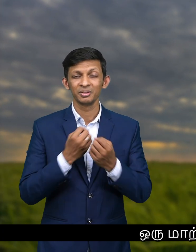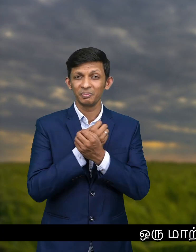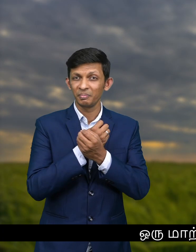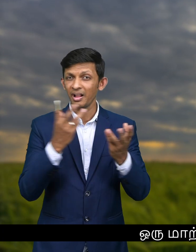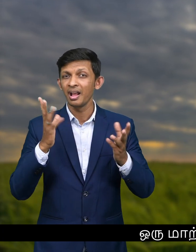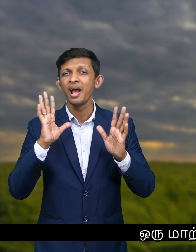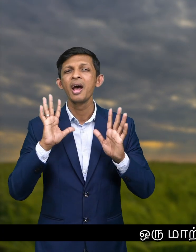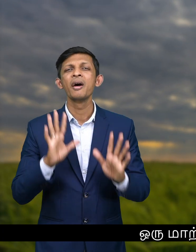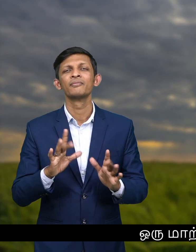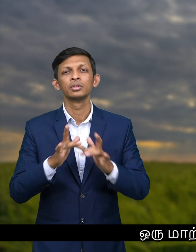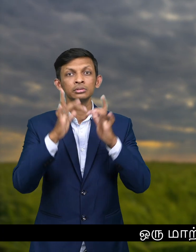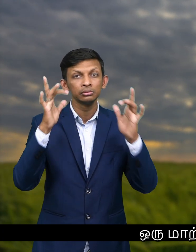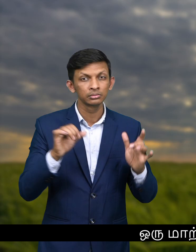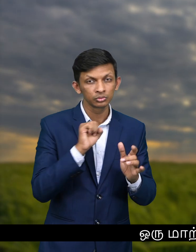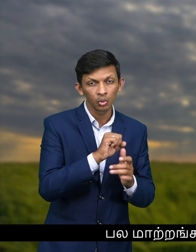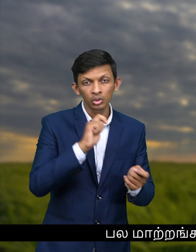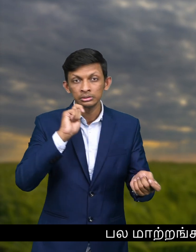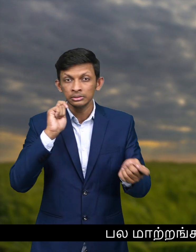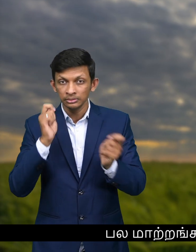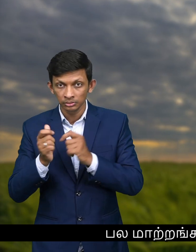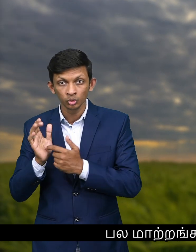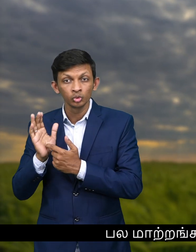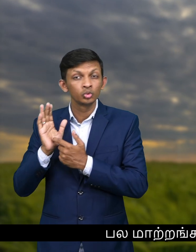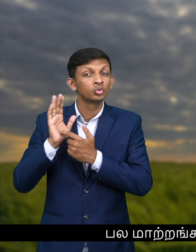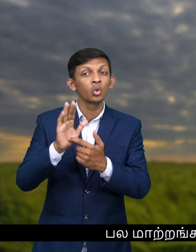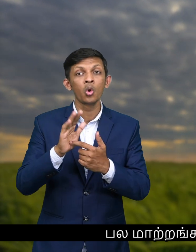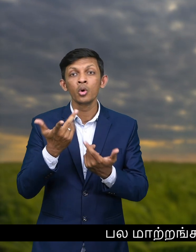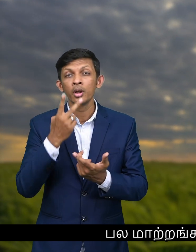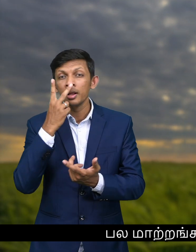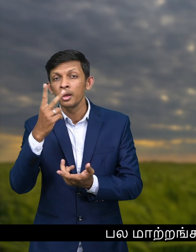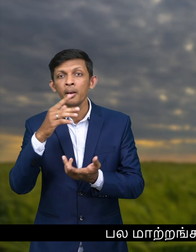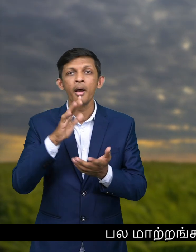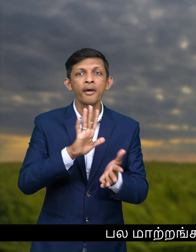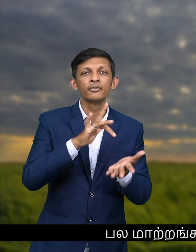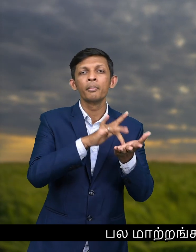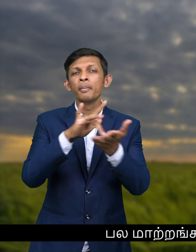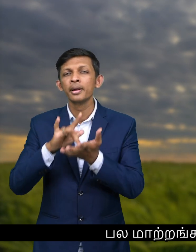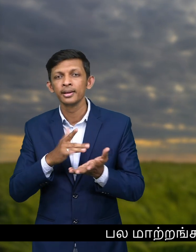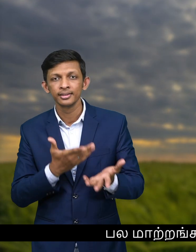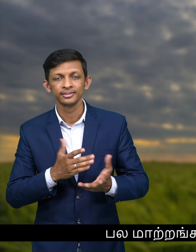ஒரு மாற்றம் நிகழ்ந்ததை காட்ட பல மாற்றங்களின் குறிகாட்டிகள் இருக்கும்.